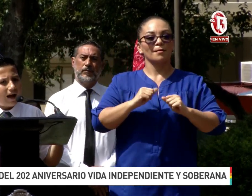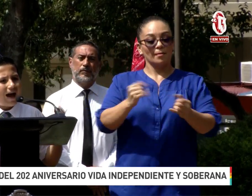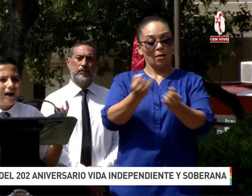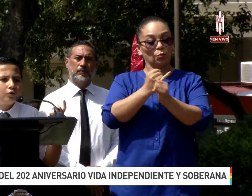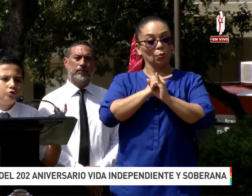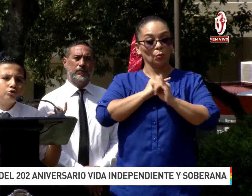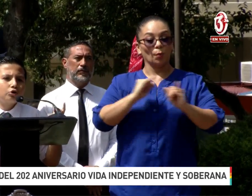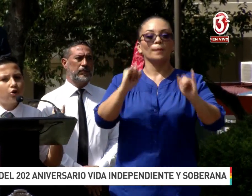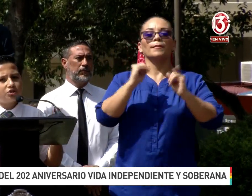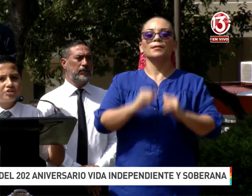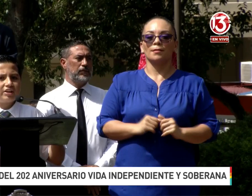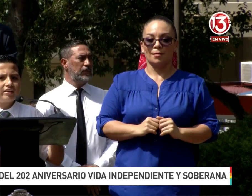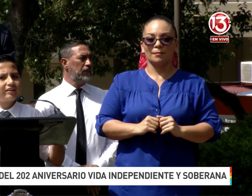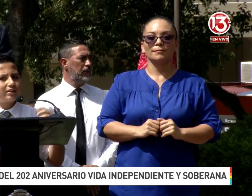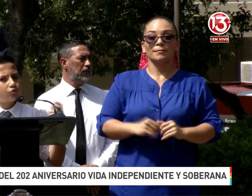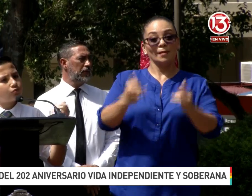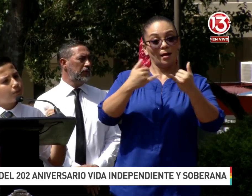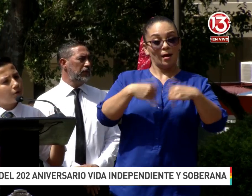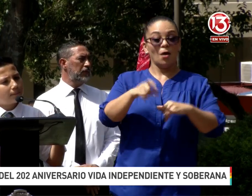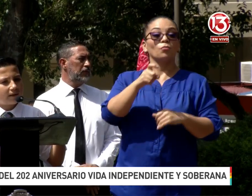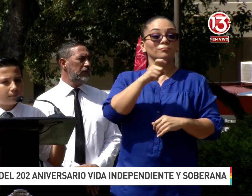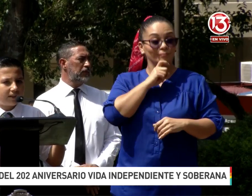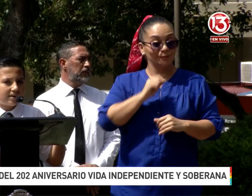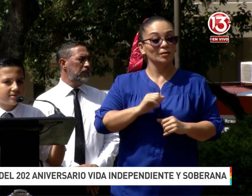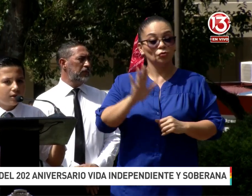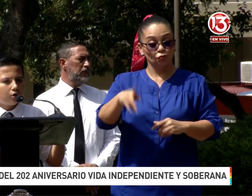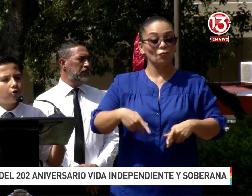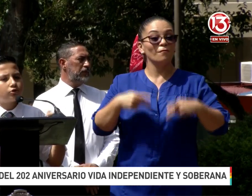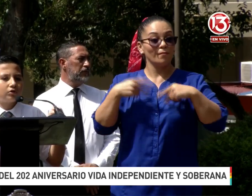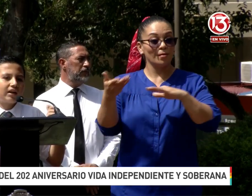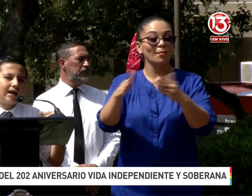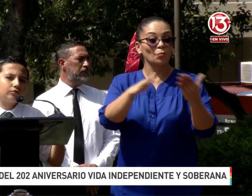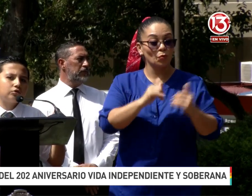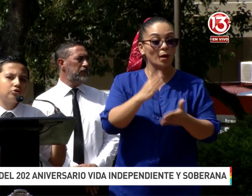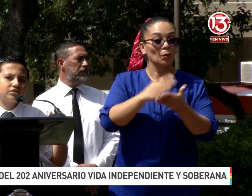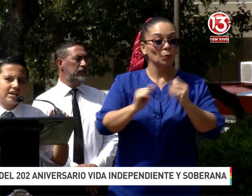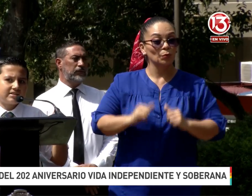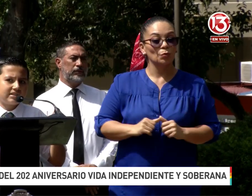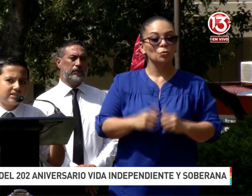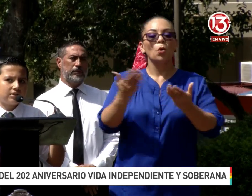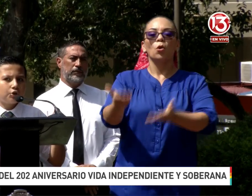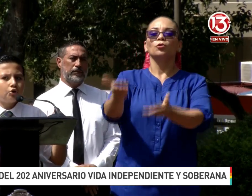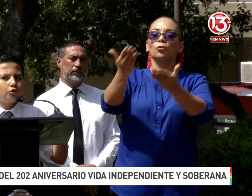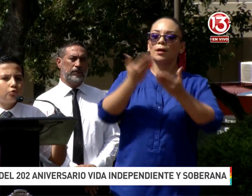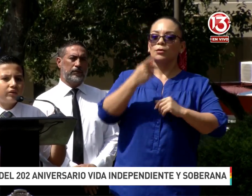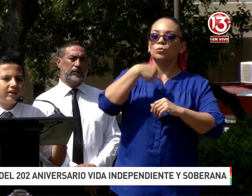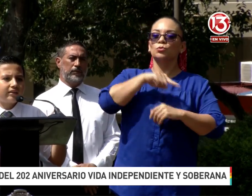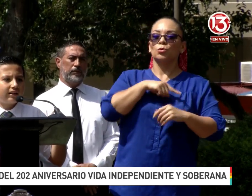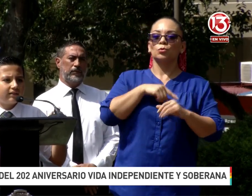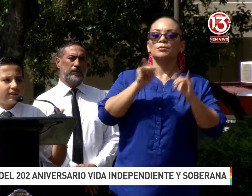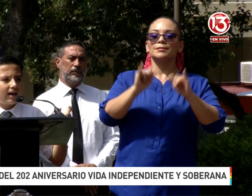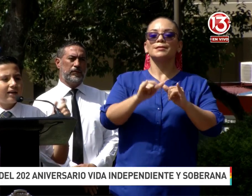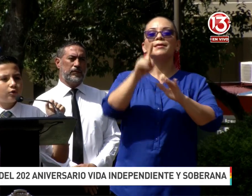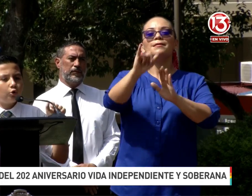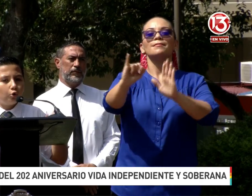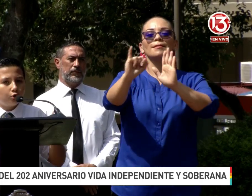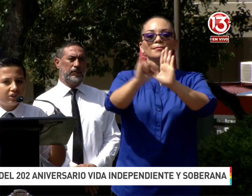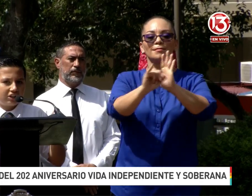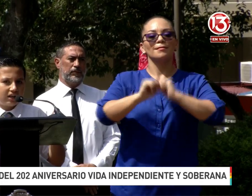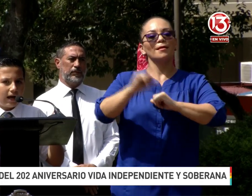autonomía a un coste de sus propias vidas, otorgándonos así una